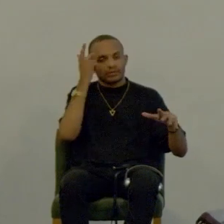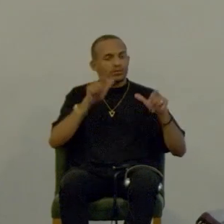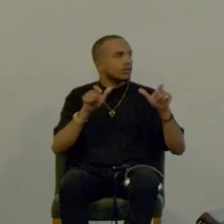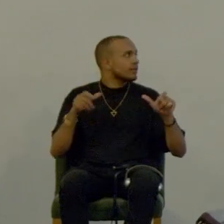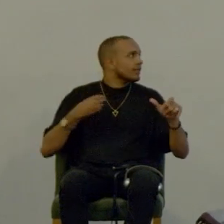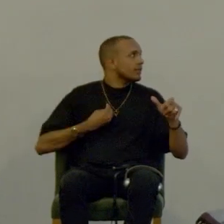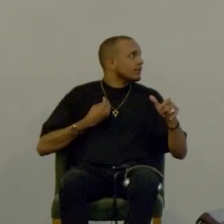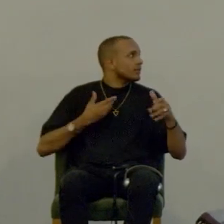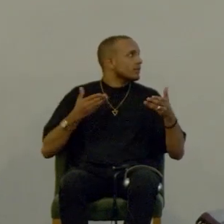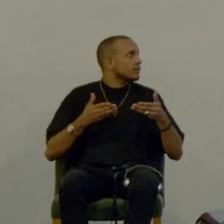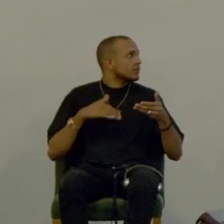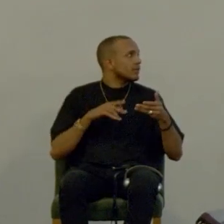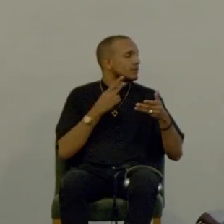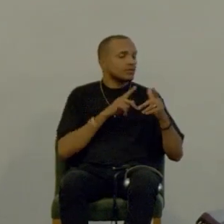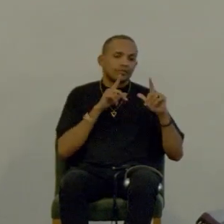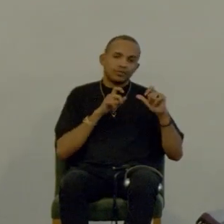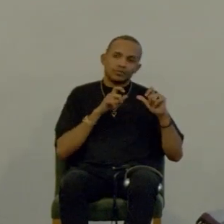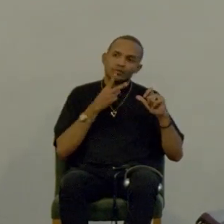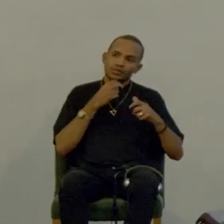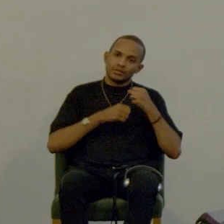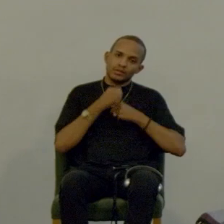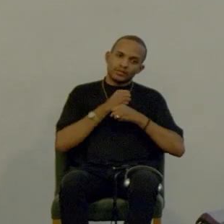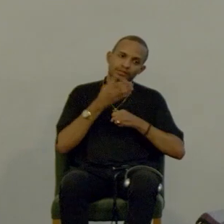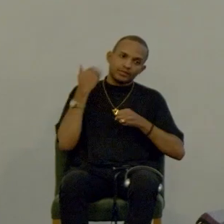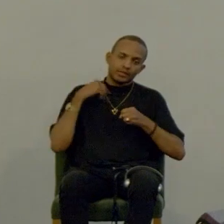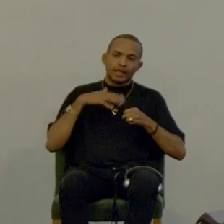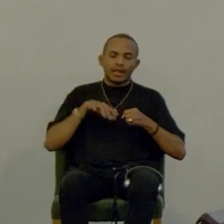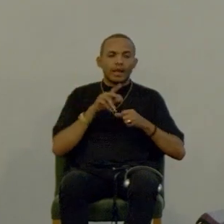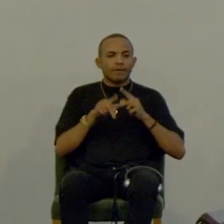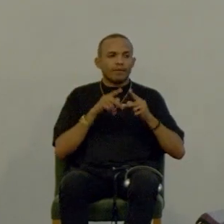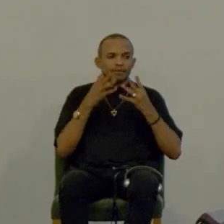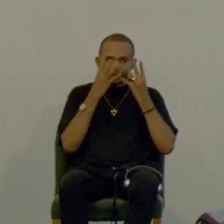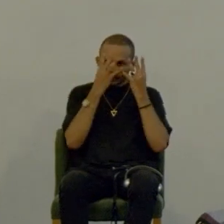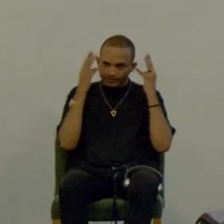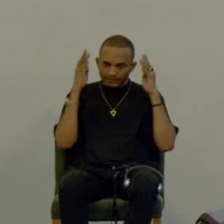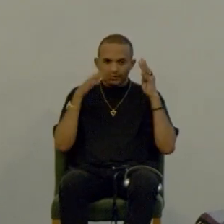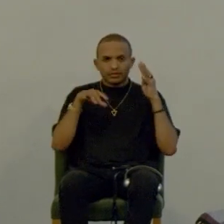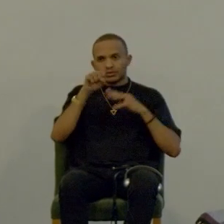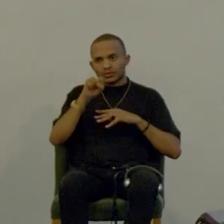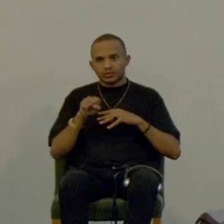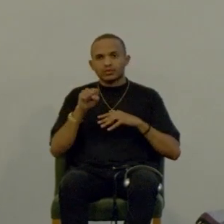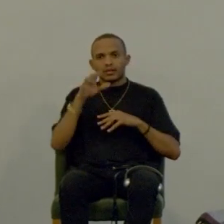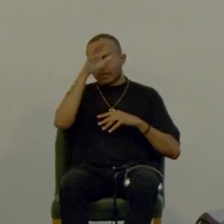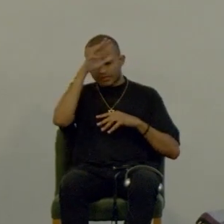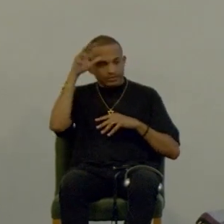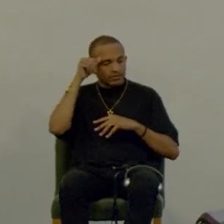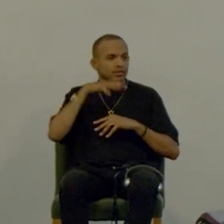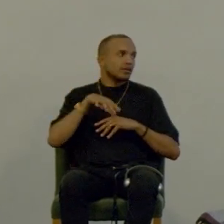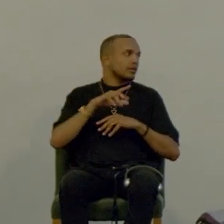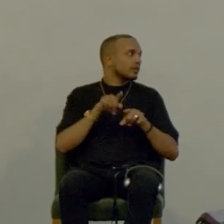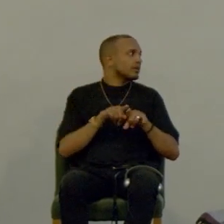E hoje em dia, por exemplo, isso aqui é uma foto que eu tirei há 2 anos atrás de uma terra indígena, no sul do Amazonas,